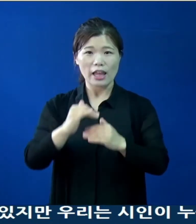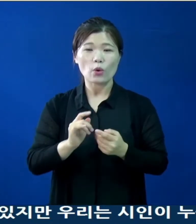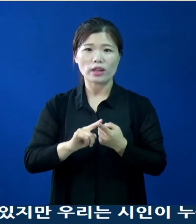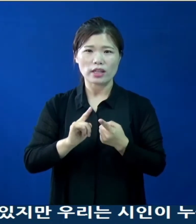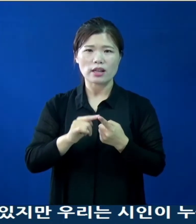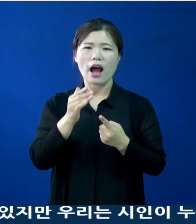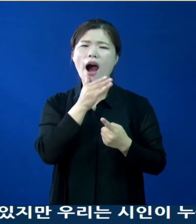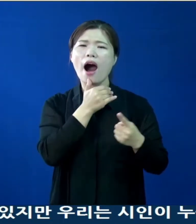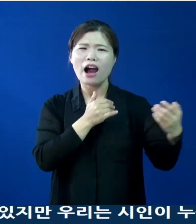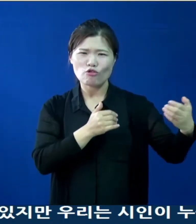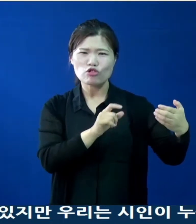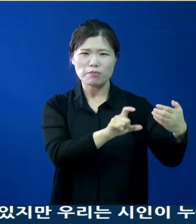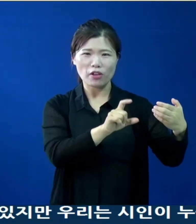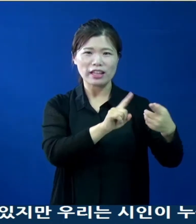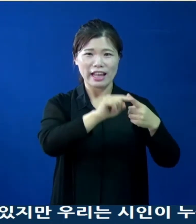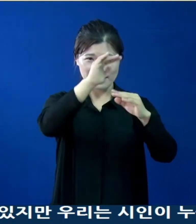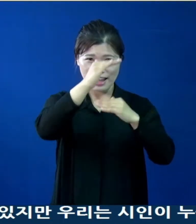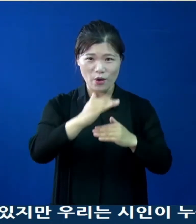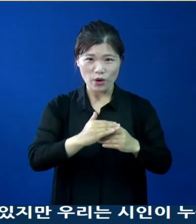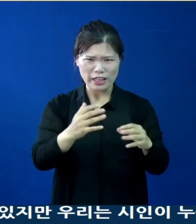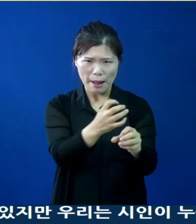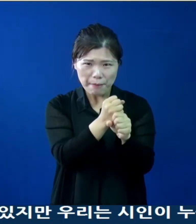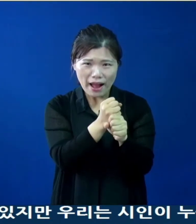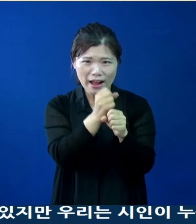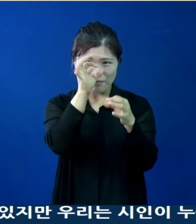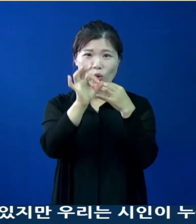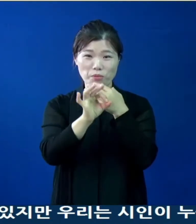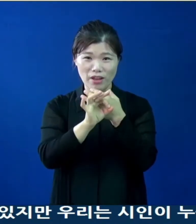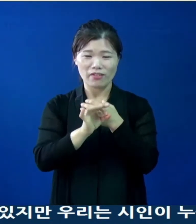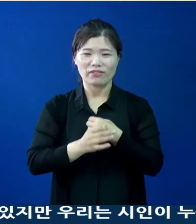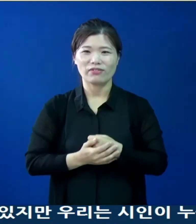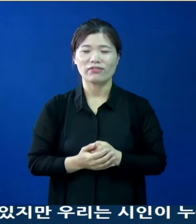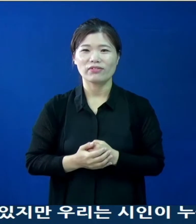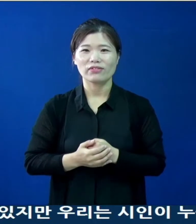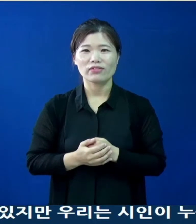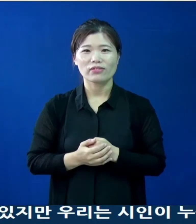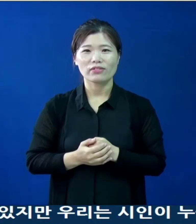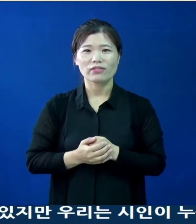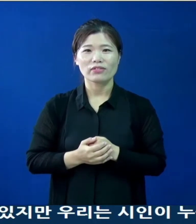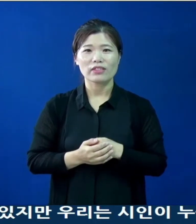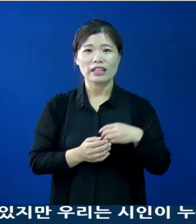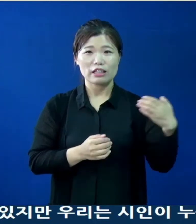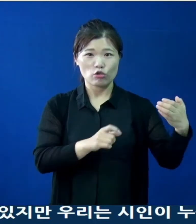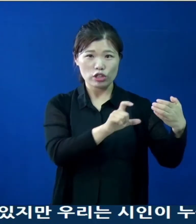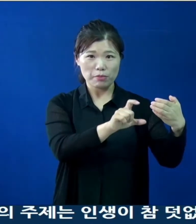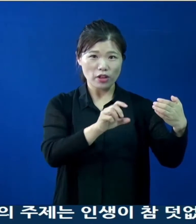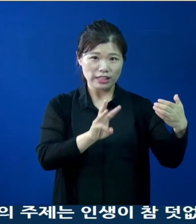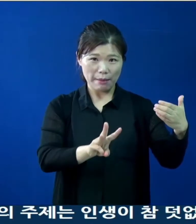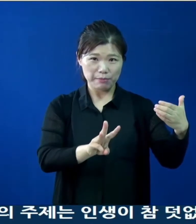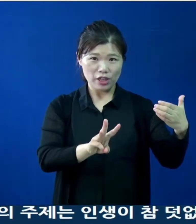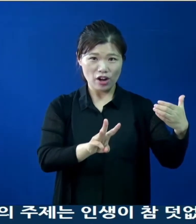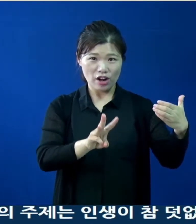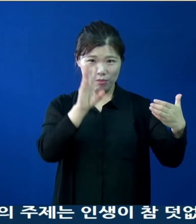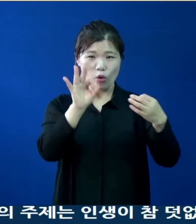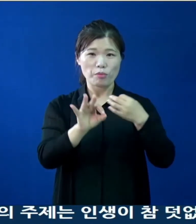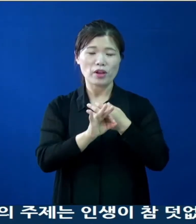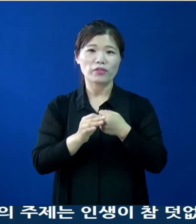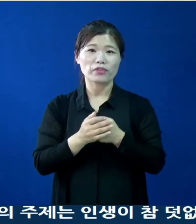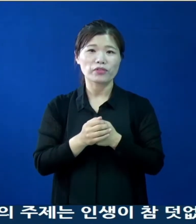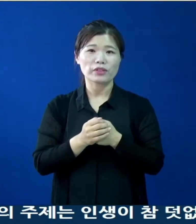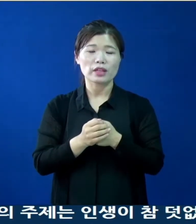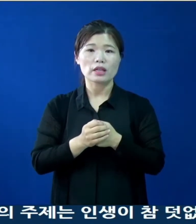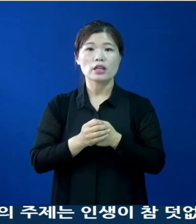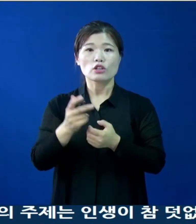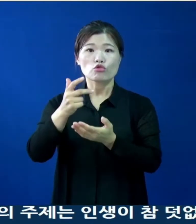내용이 시편 90편에 있구나 라고 금방 감지가 되실 겁니다. 3절을 보면 주께서 사람을 티끌로